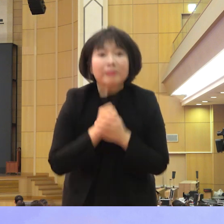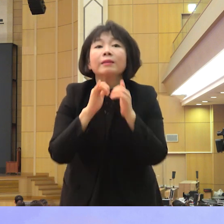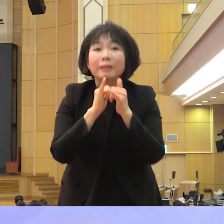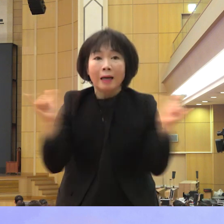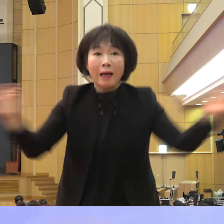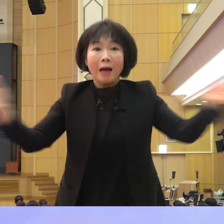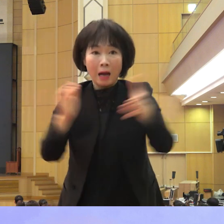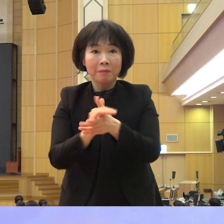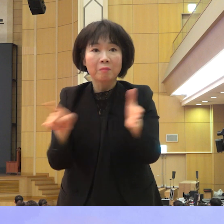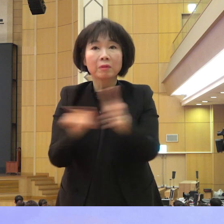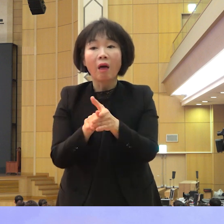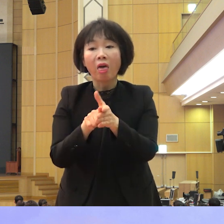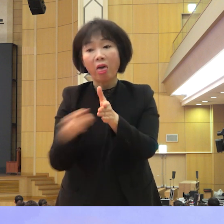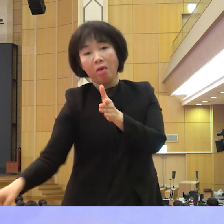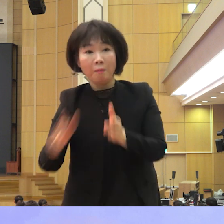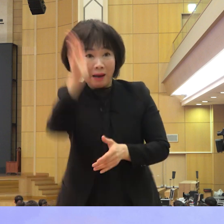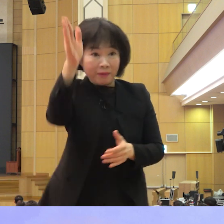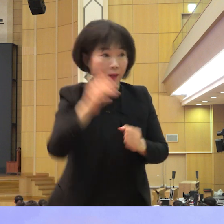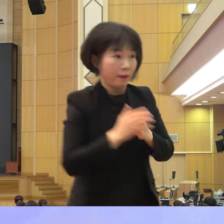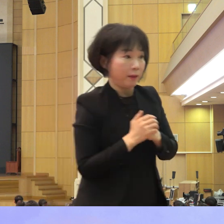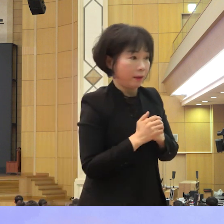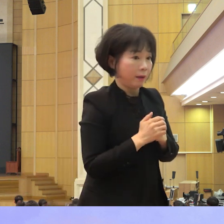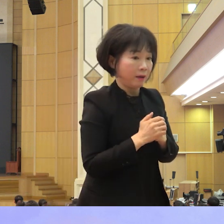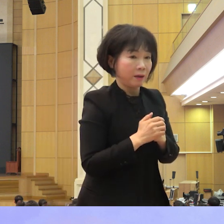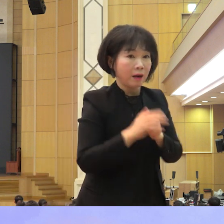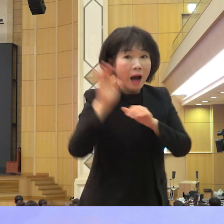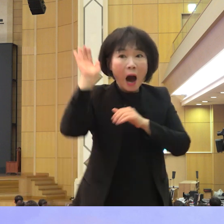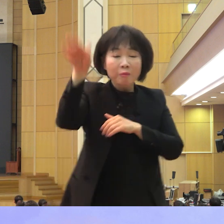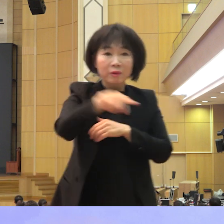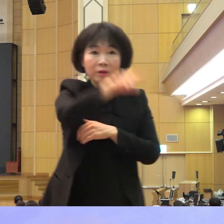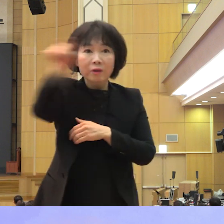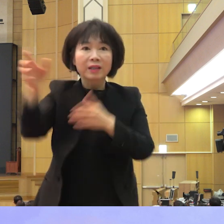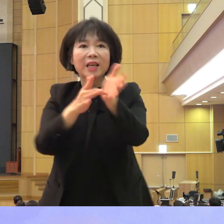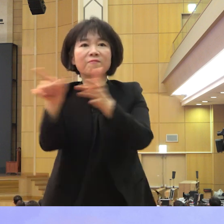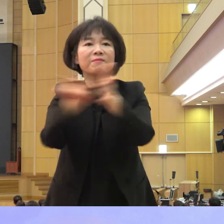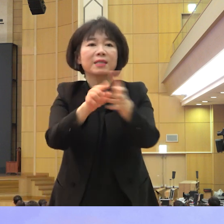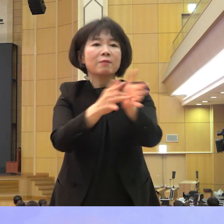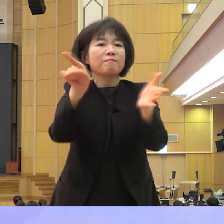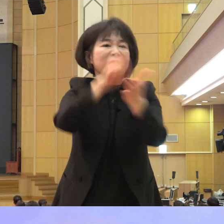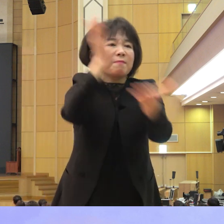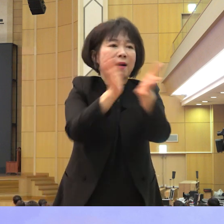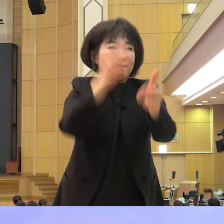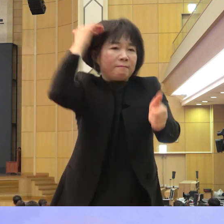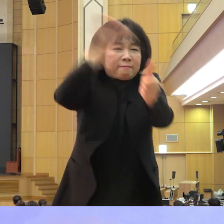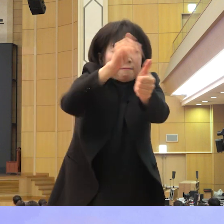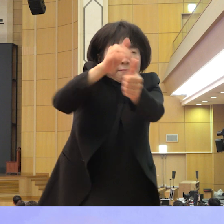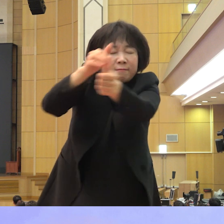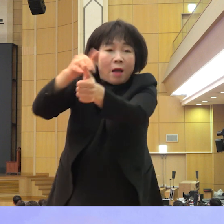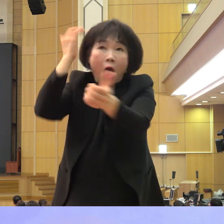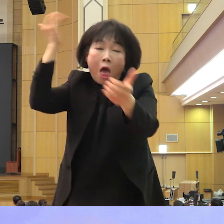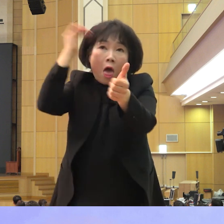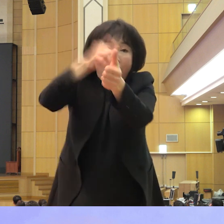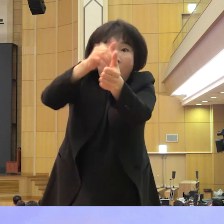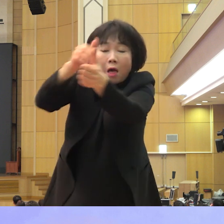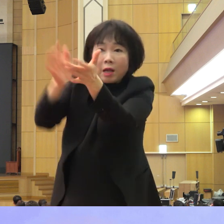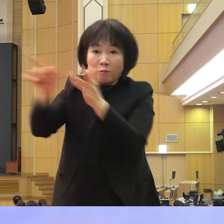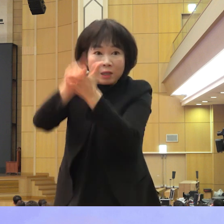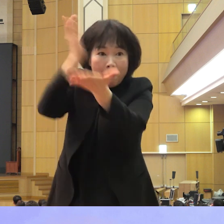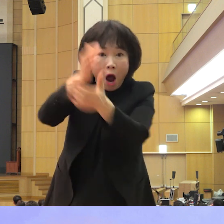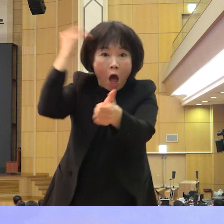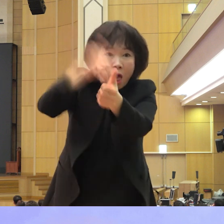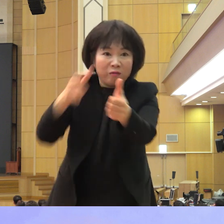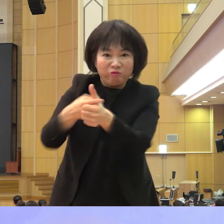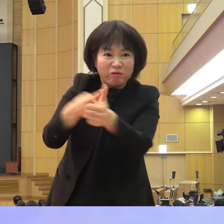그냥 믿는다고만 하는 게 아니라 예수 믿지 못하도록 핍박하고 협박하고 겁박하고 죽인다고